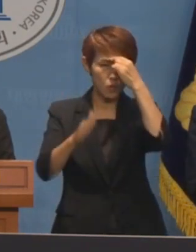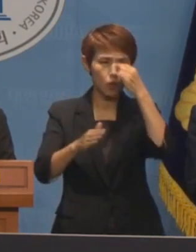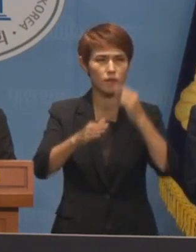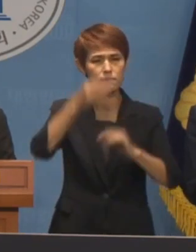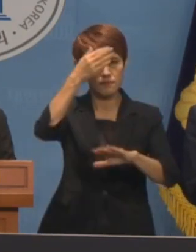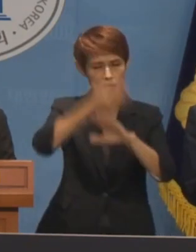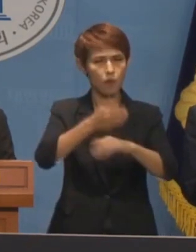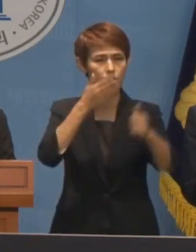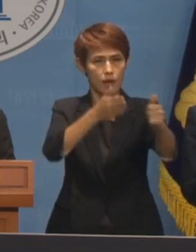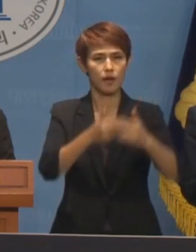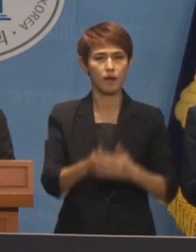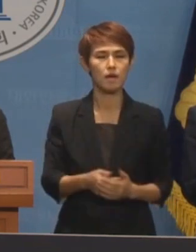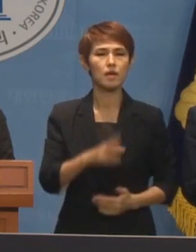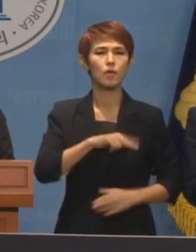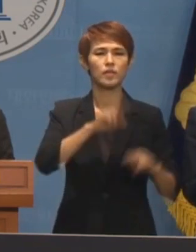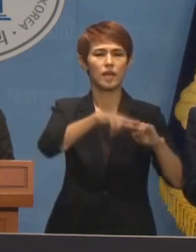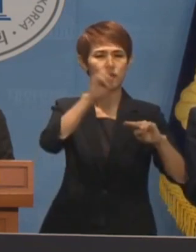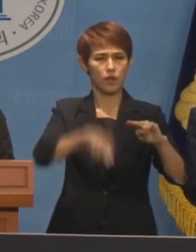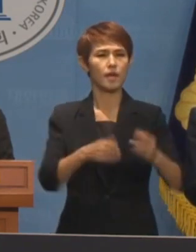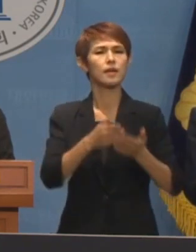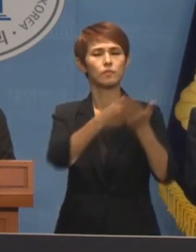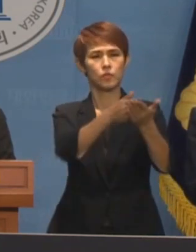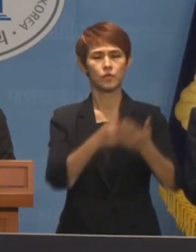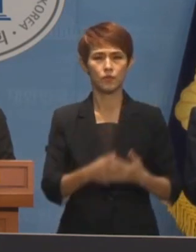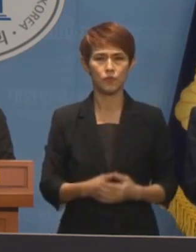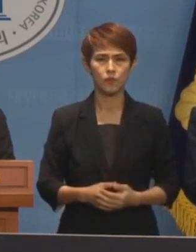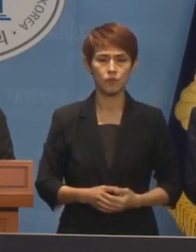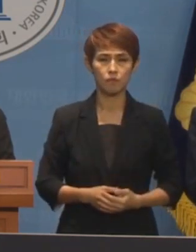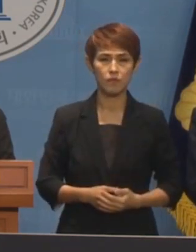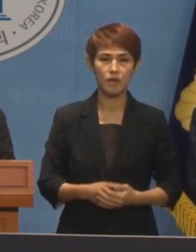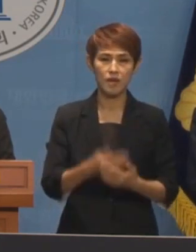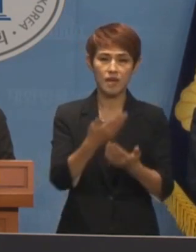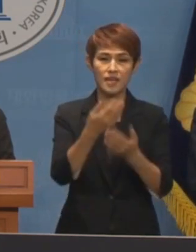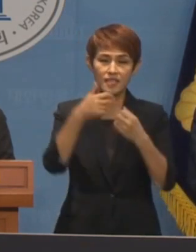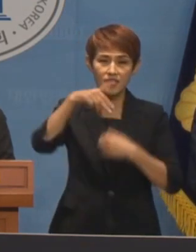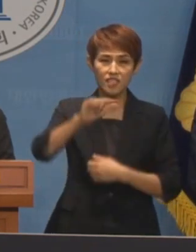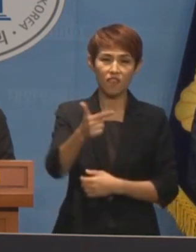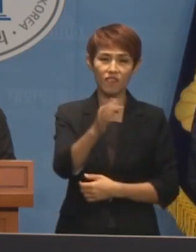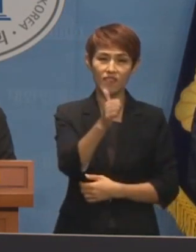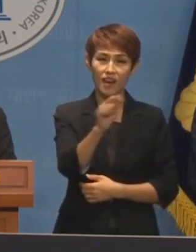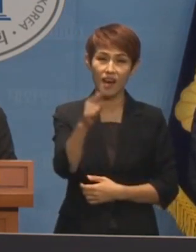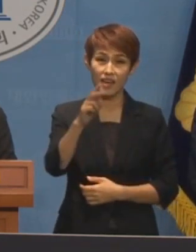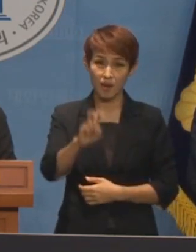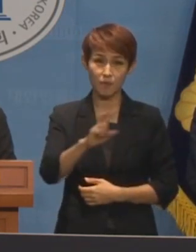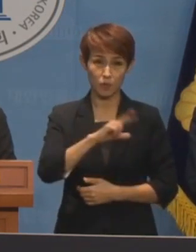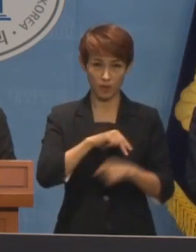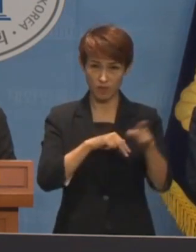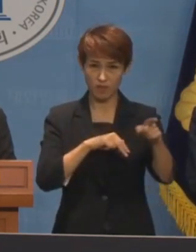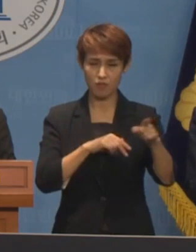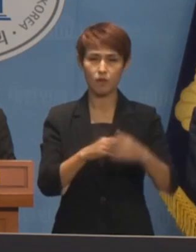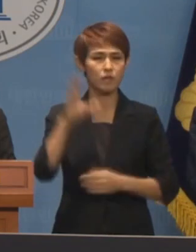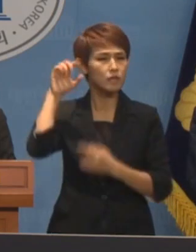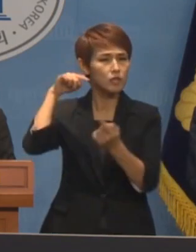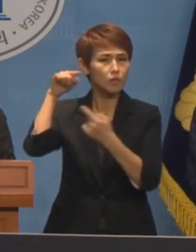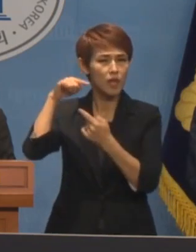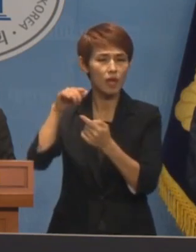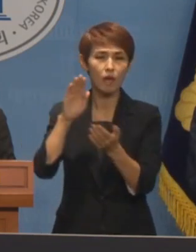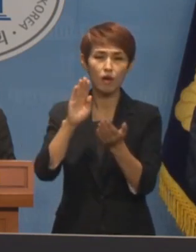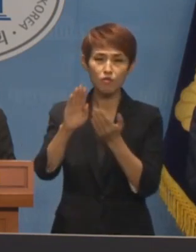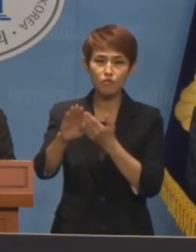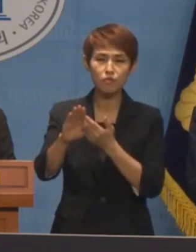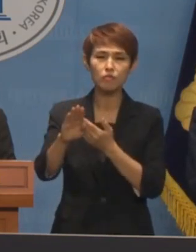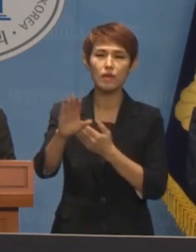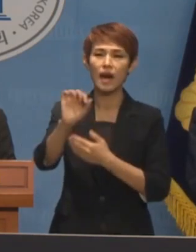사과하고 의원직을 사퇴해야 한다. 개혁신당의 천하람 의원 또한 인사청문회 후 공개적으로